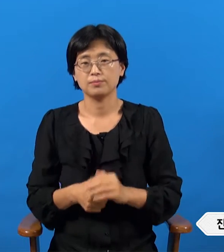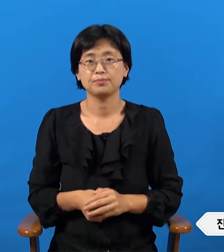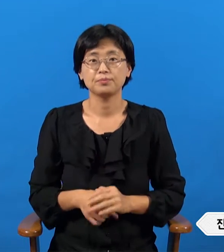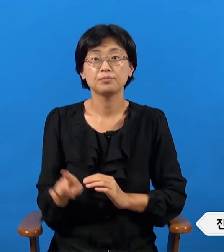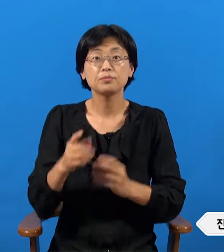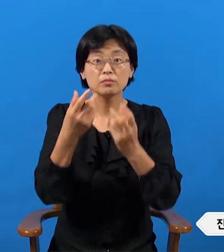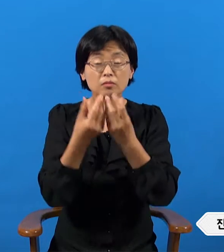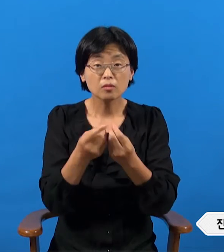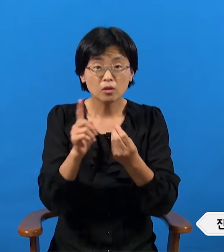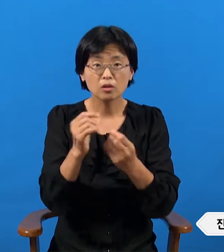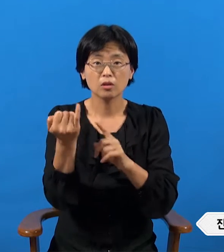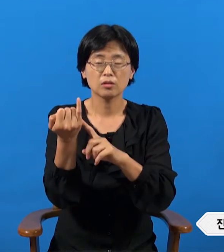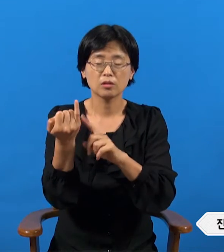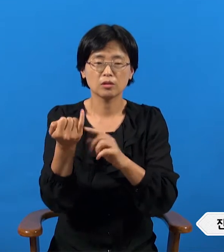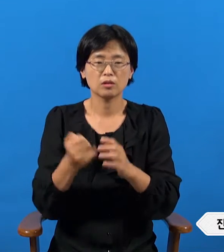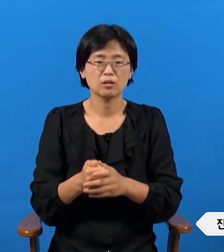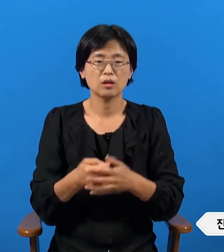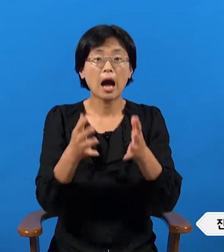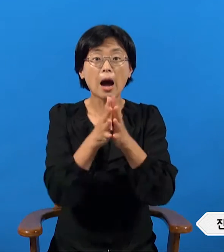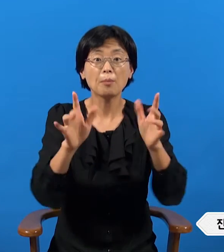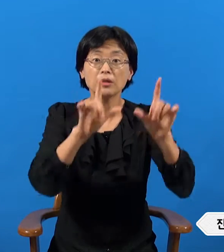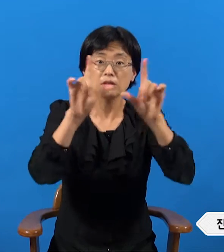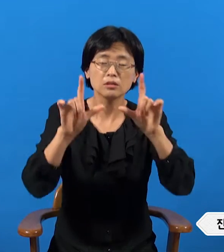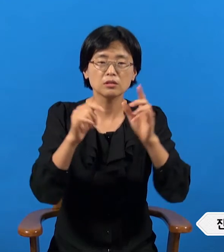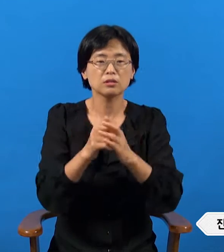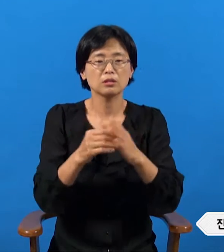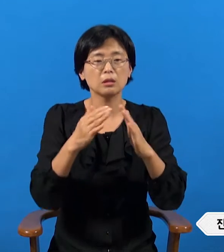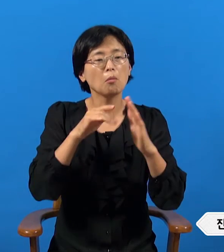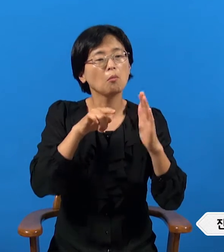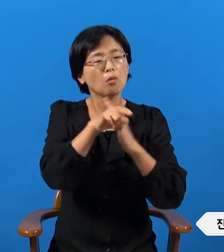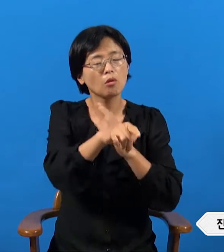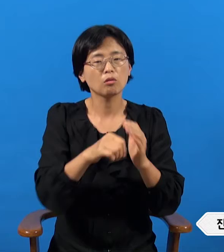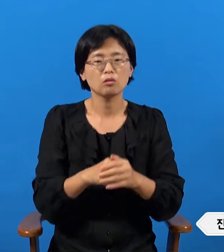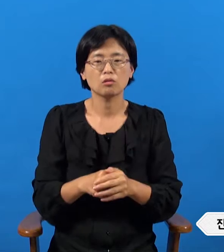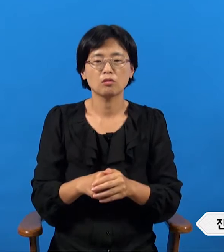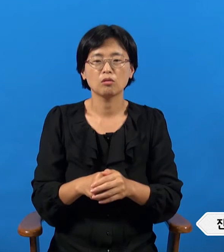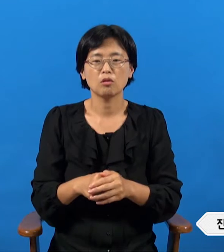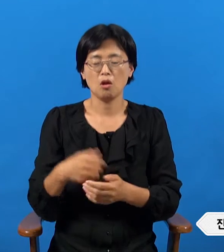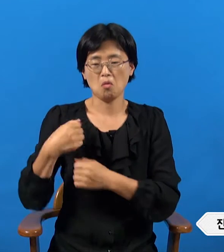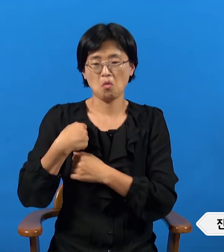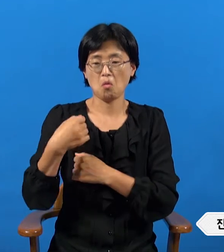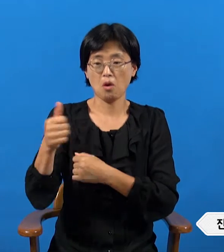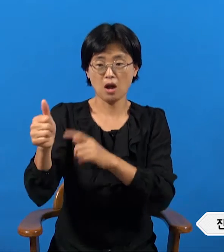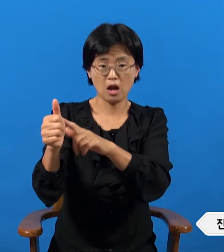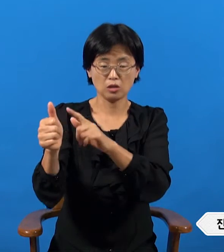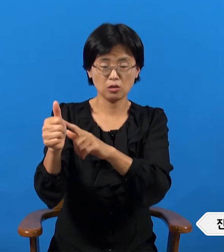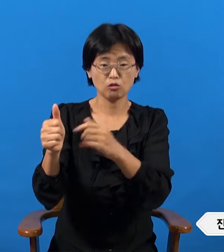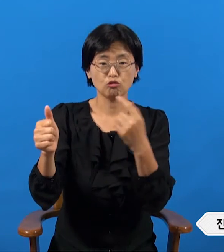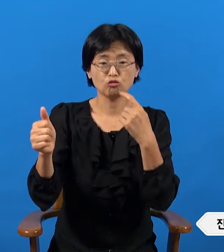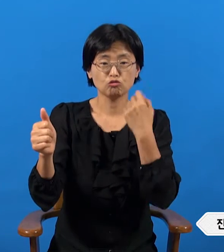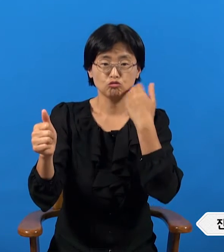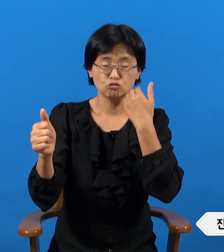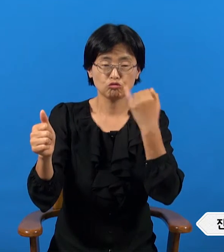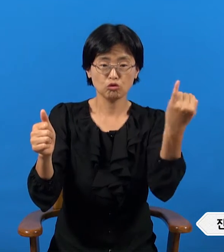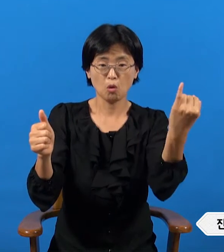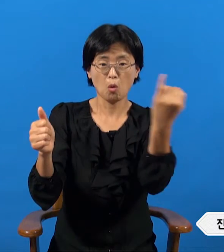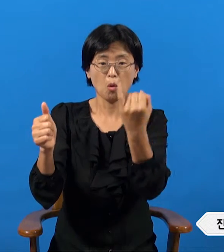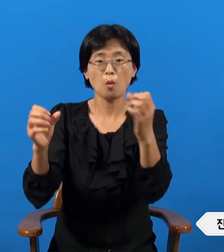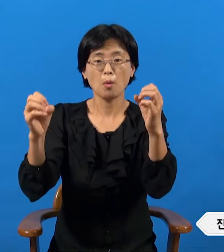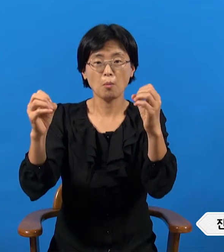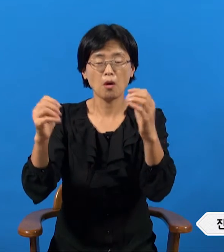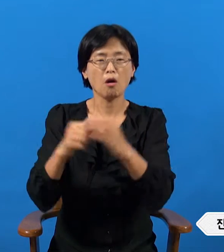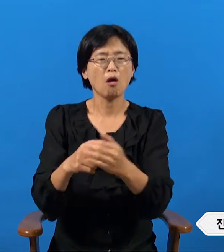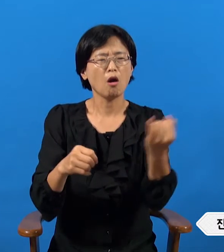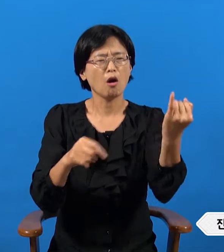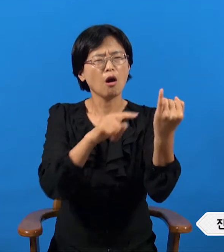한 번은 아파트를 나오는데 관리 아저씨가 웬 세련돼 보이는 한 자매와 이야기를 합니다. 딱